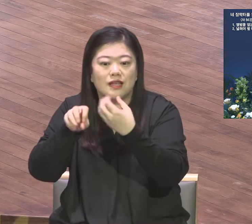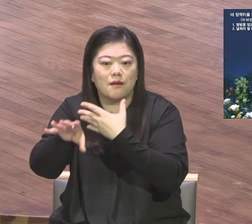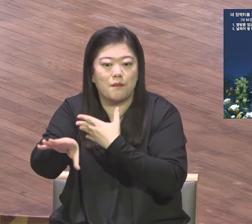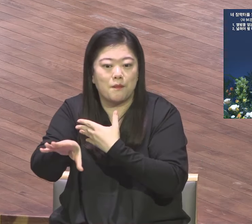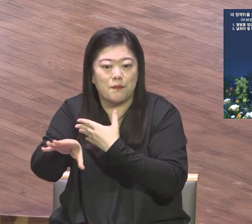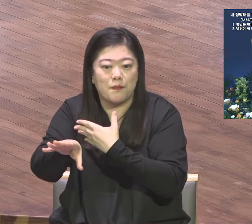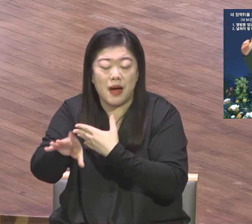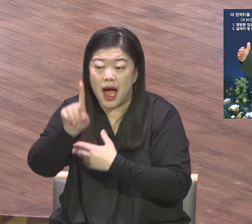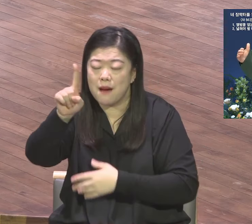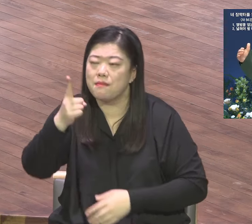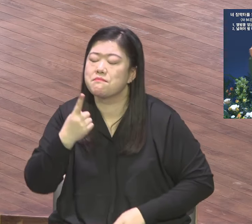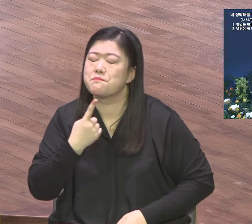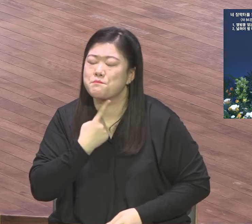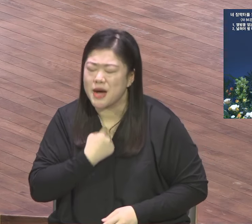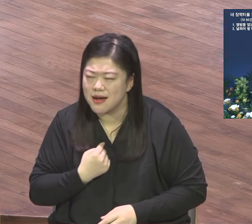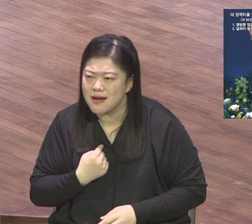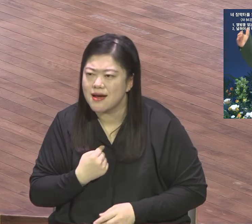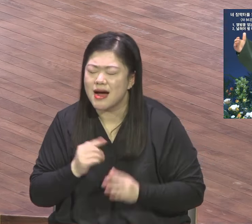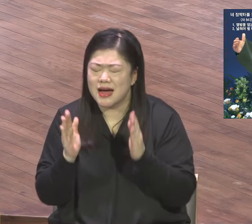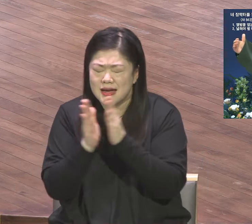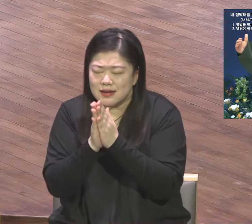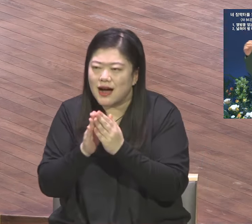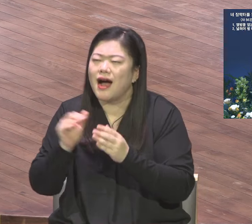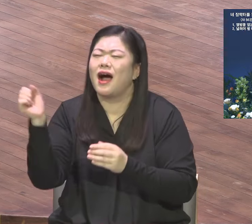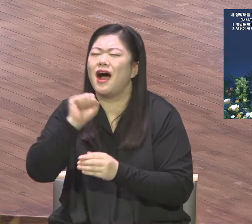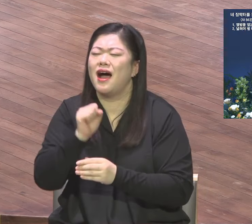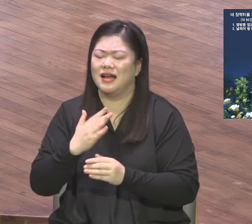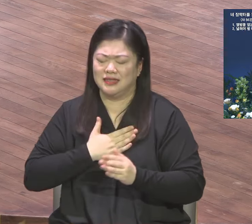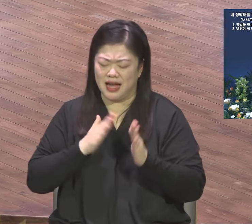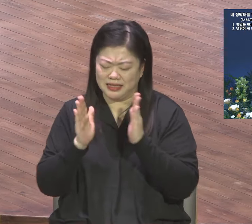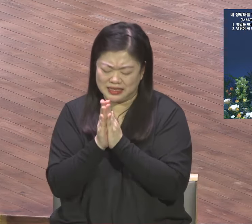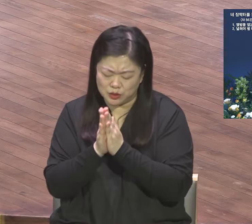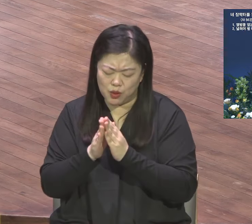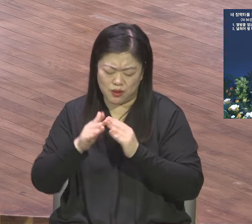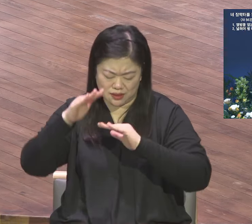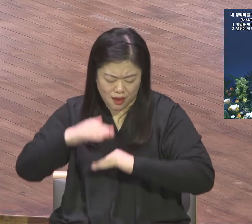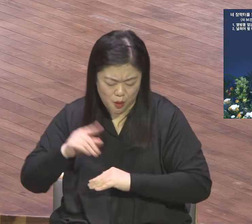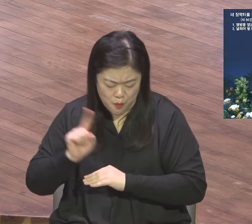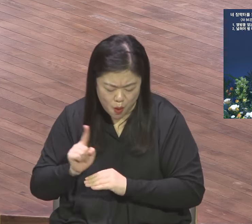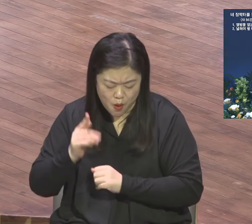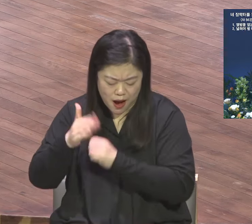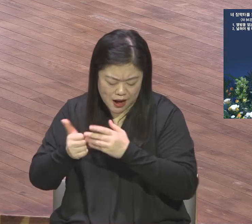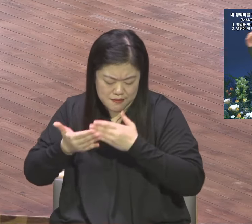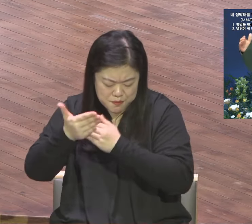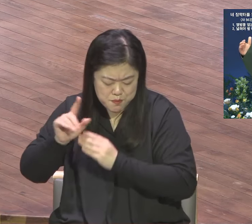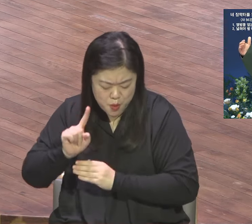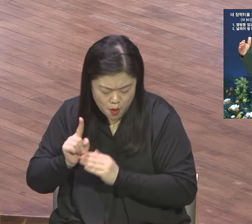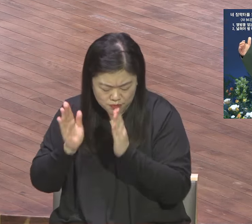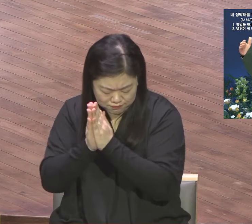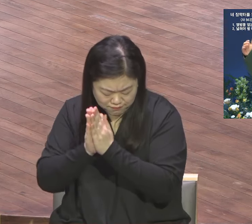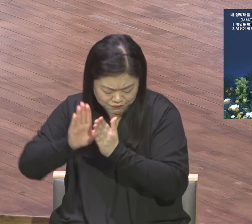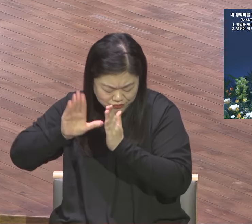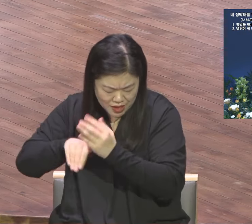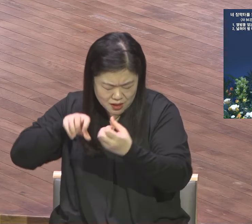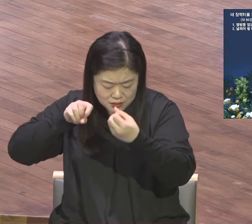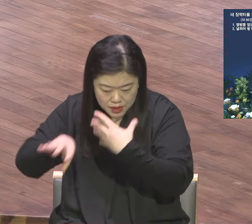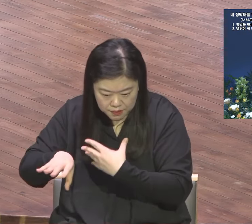받으면 더 크게 받아요 더 크게 받아요 기도응답을 받으면 계속 받아 승인받는 사람은 계속 승인받아 축구받으면 계속